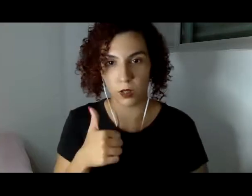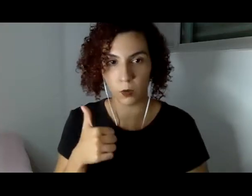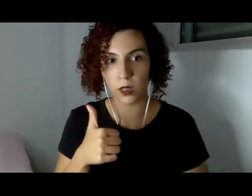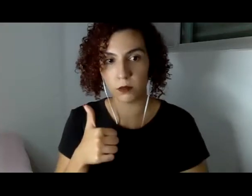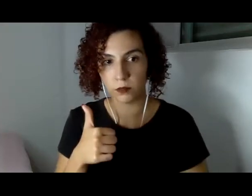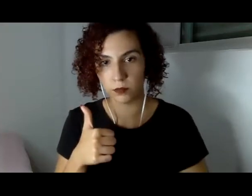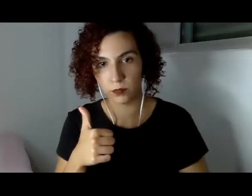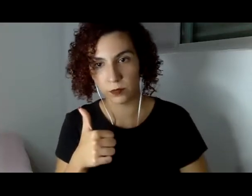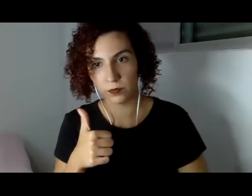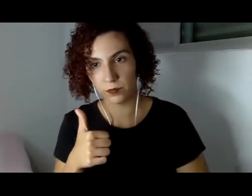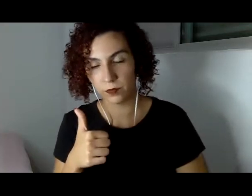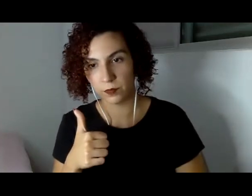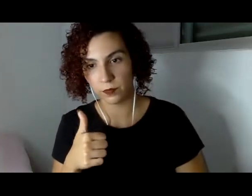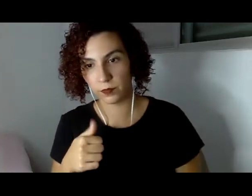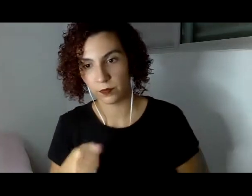Tá tudo tranquilo?